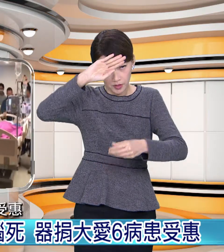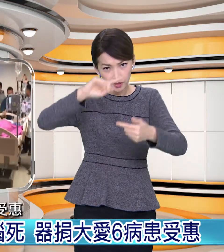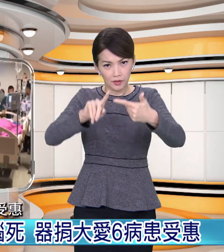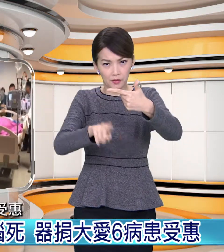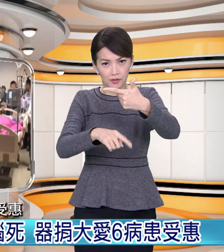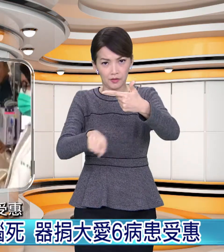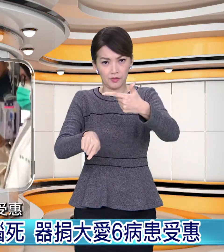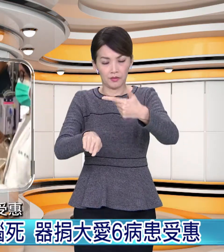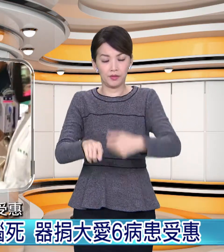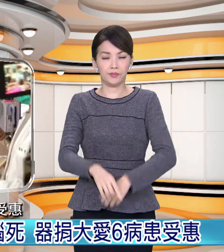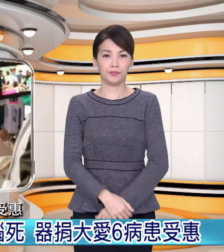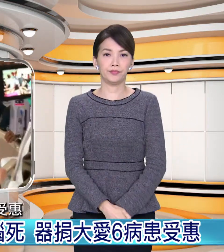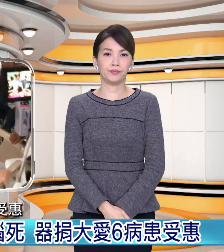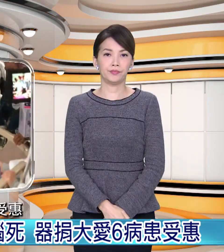会有6名病患受惠。